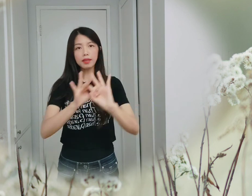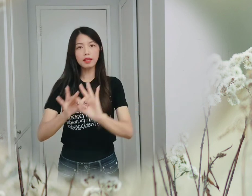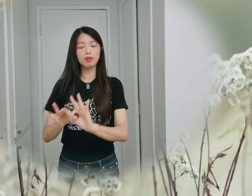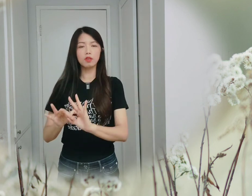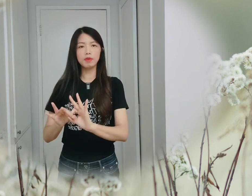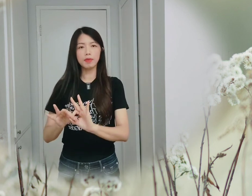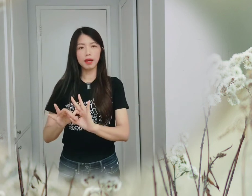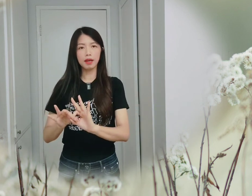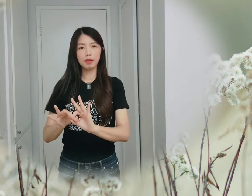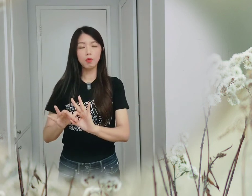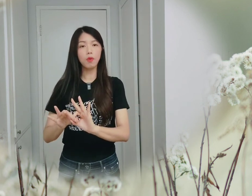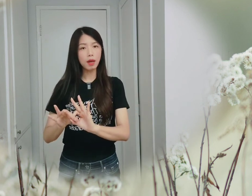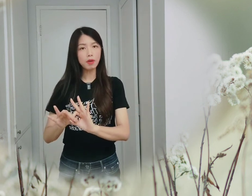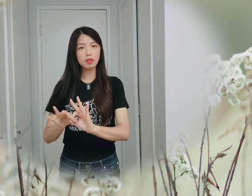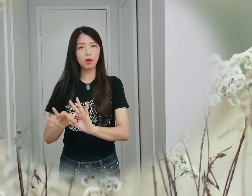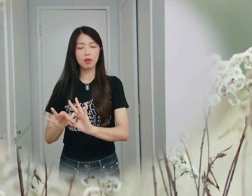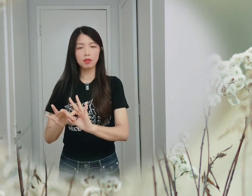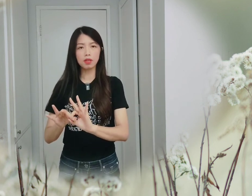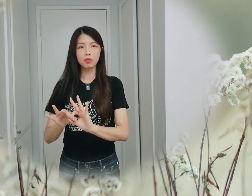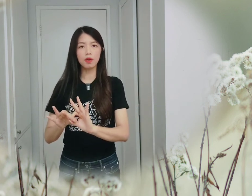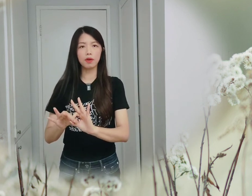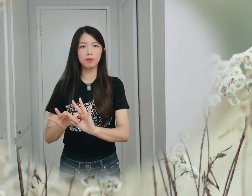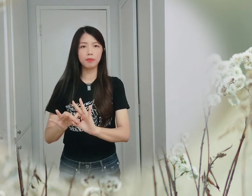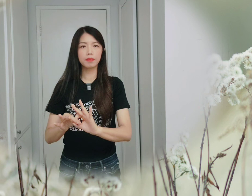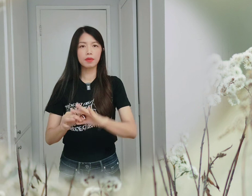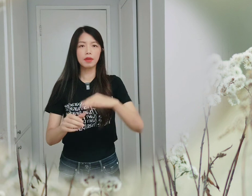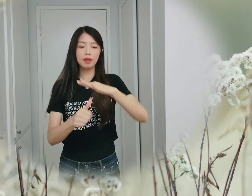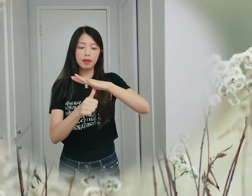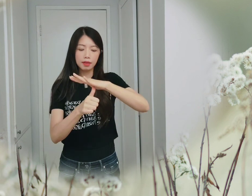끊임없이 한다는 그런 의미입니다. 뭐뭐 하면서 이런 뜻의 수어예요.